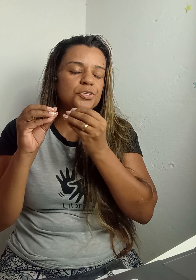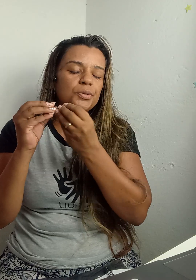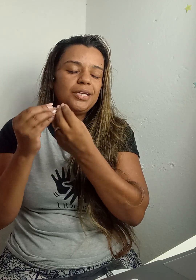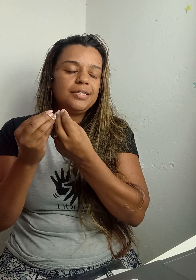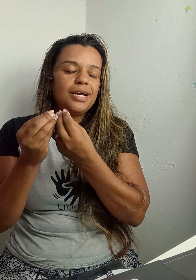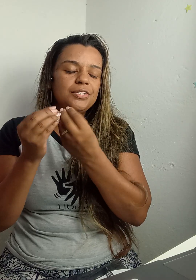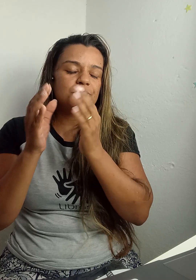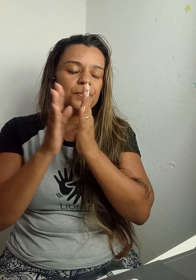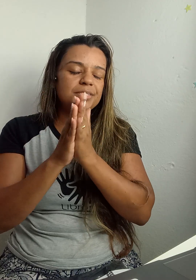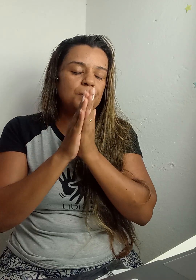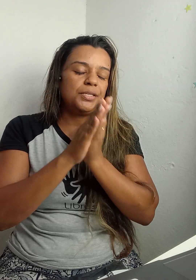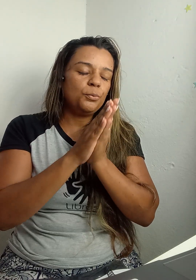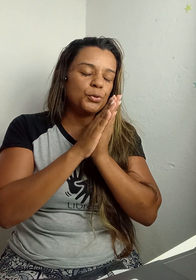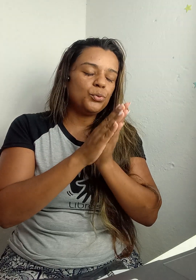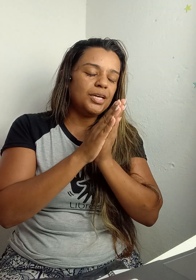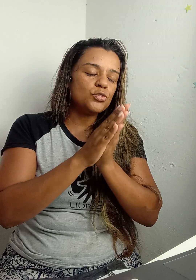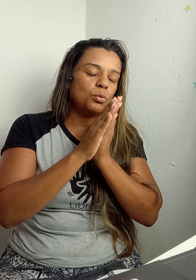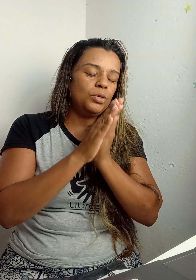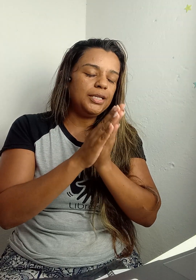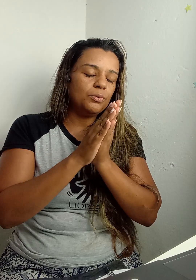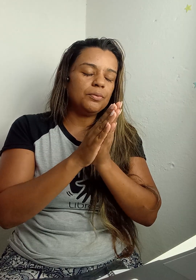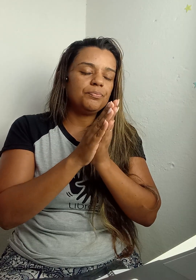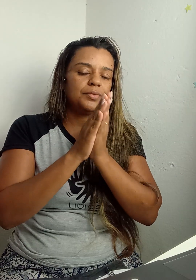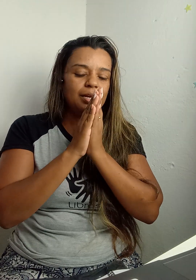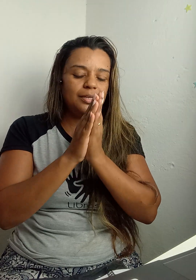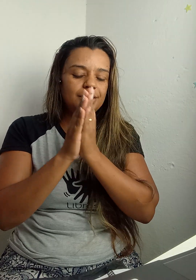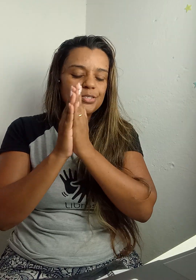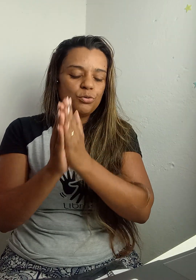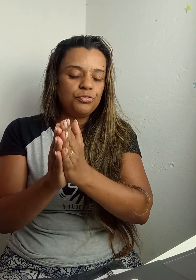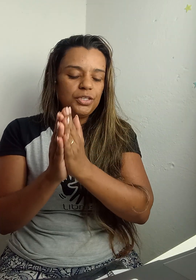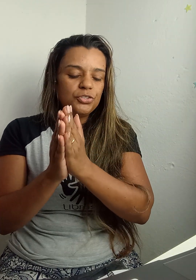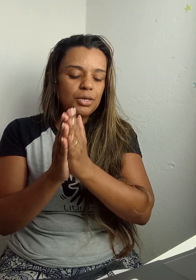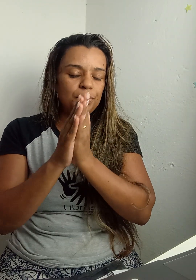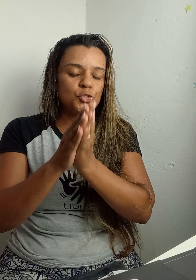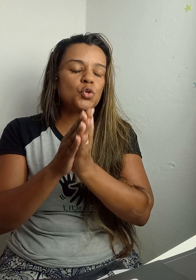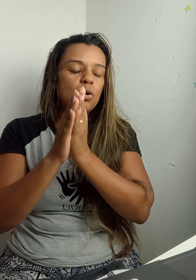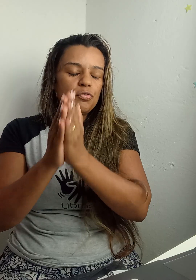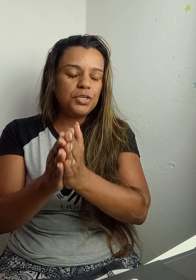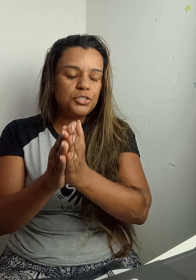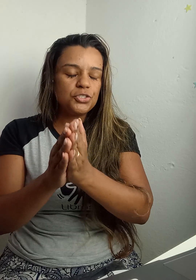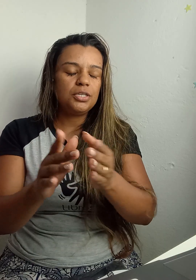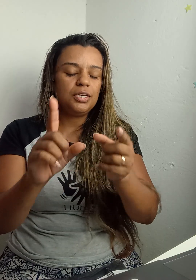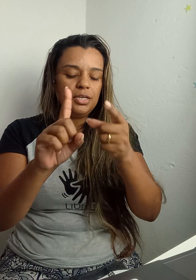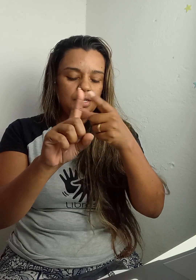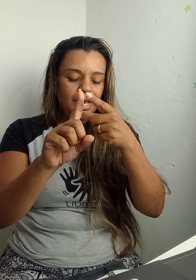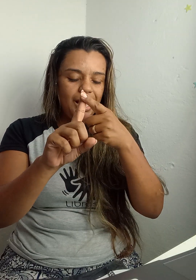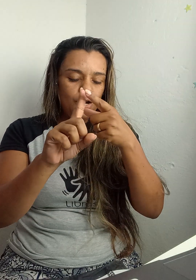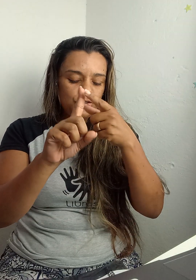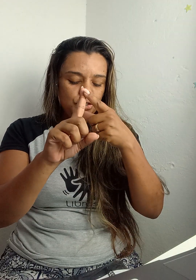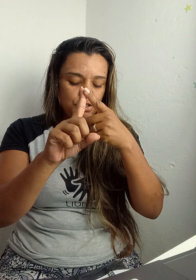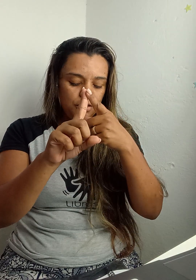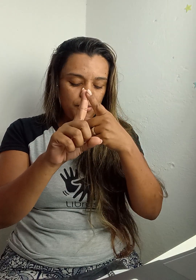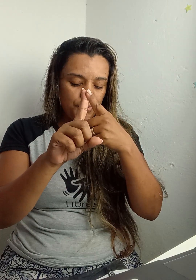as modalidades para se aprender o português como língua? A criança ouvinte, a pessoa ouvinte. Auditiva, porque